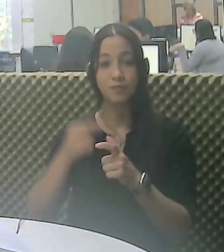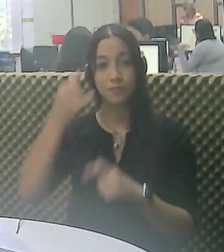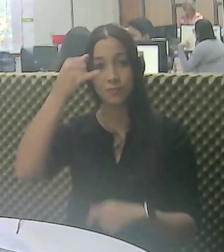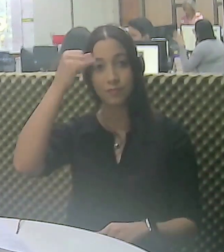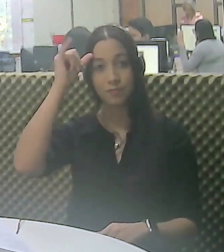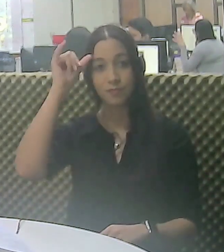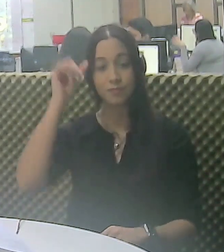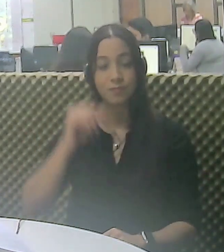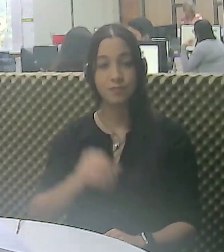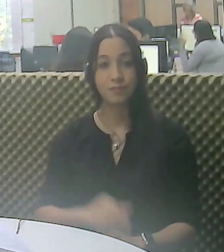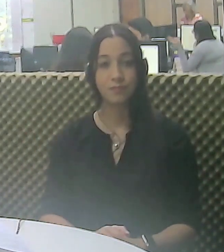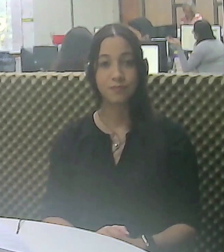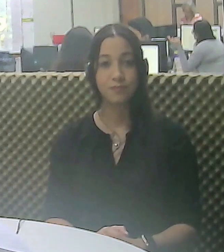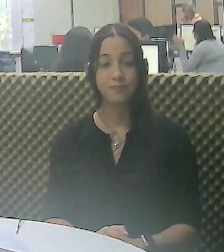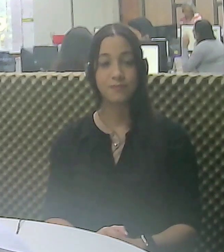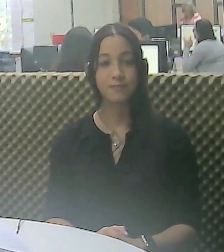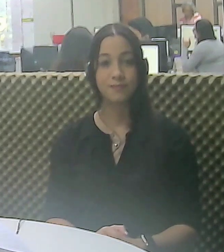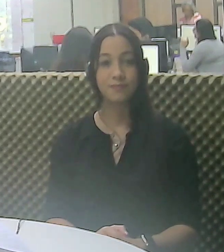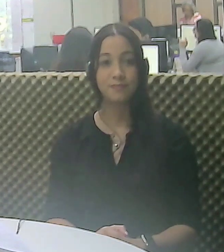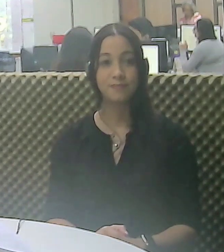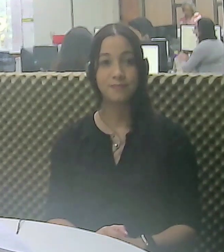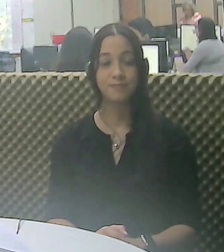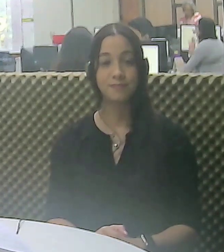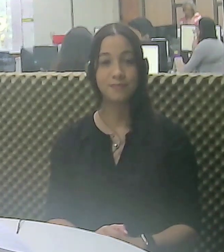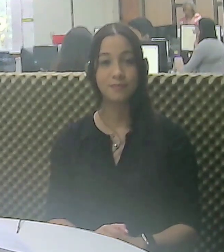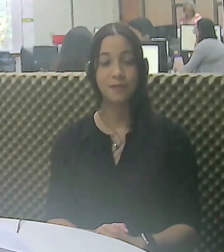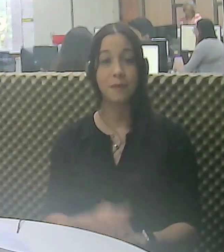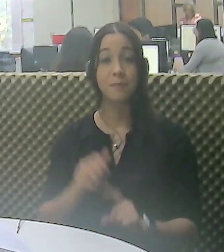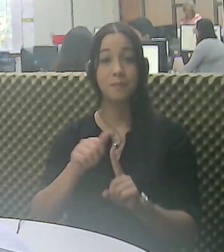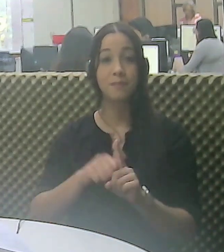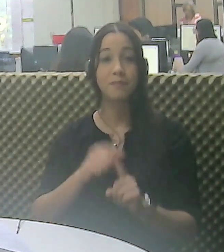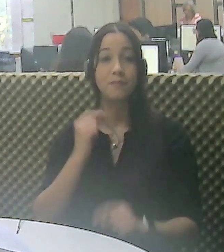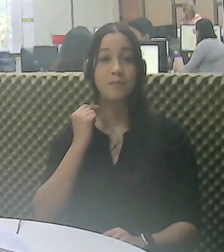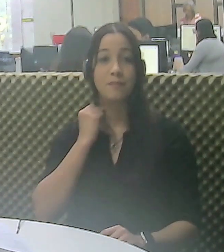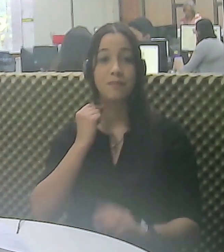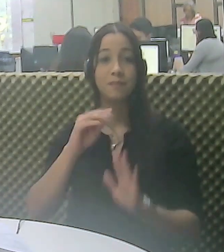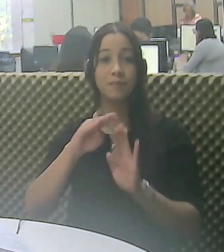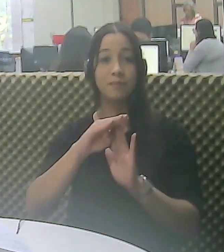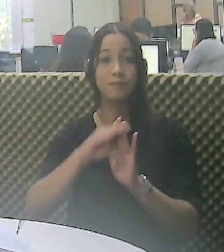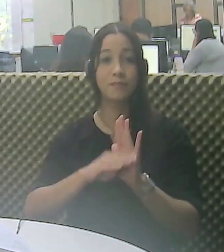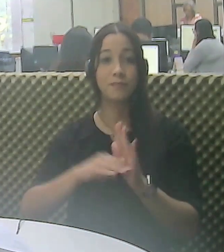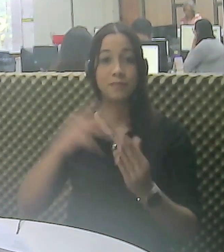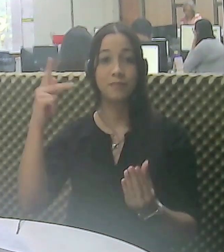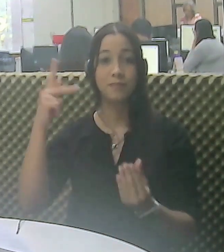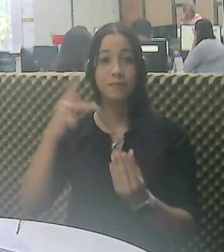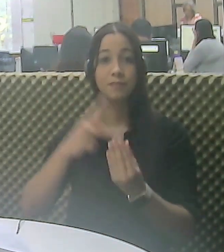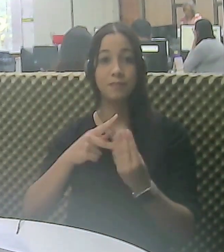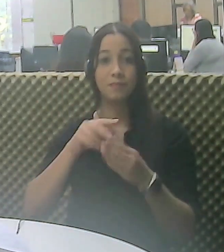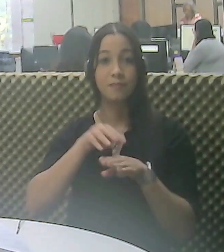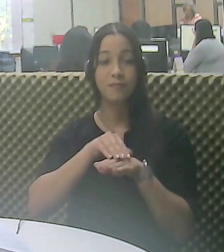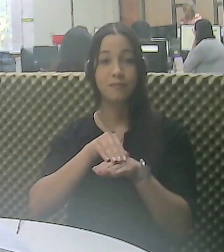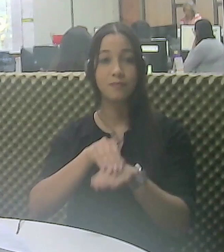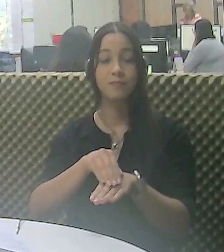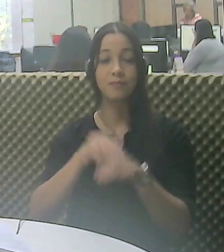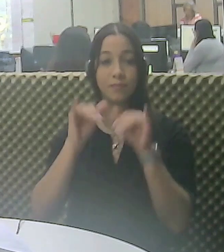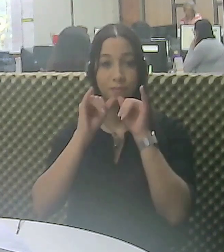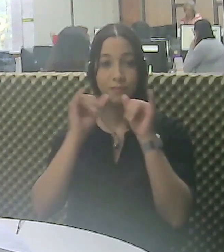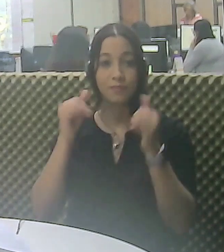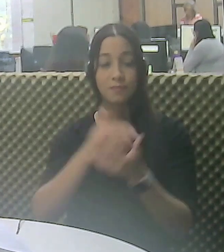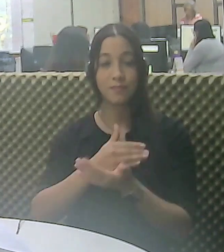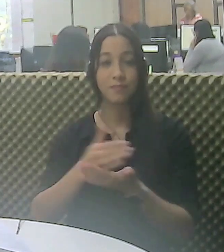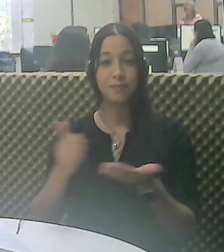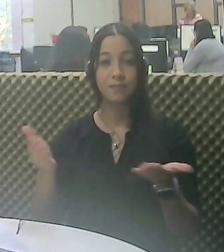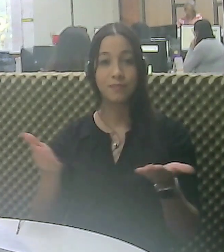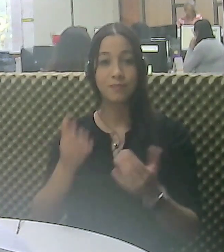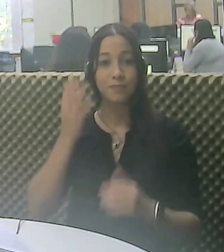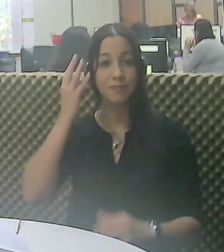rurais. E ainda, chegou maio e tem programação do Procon Móvel. Essas e outras notícias a